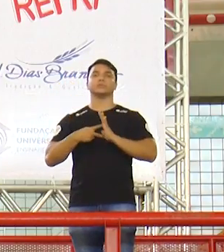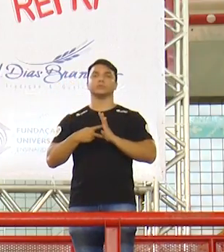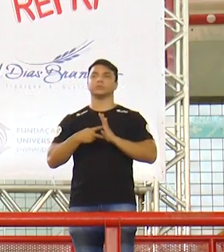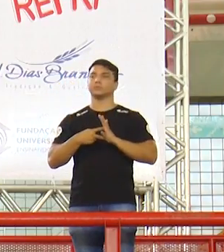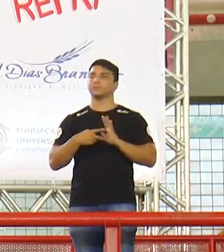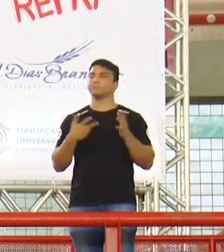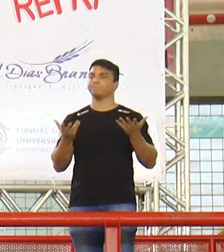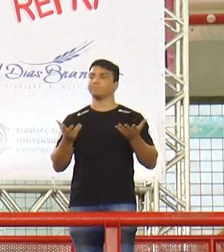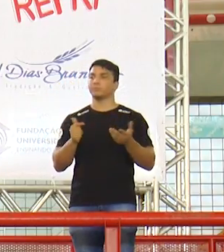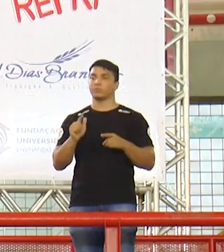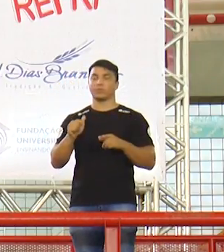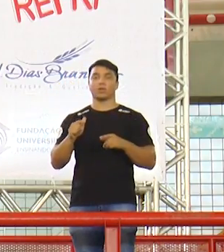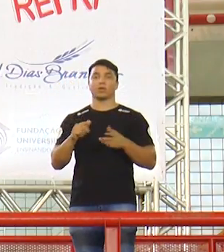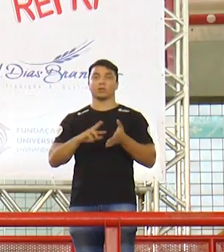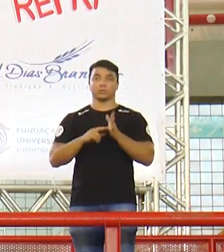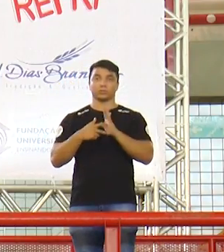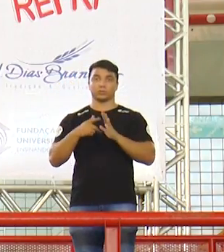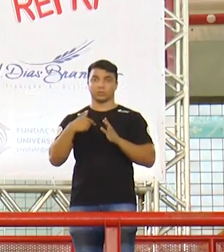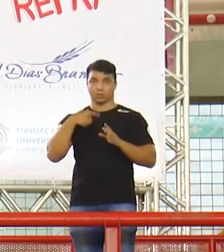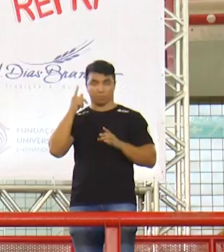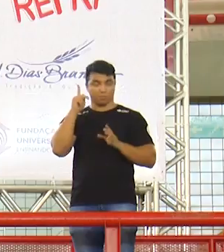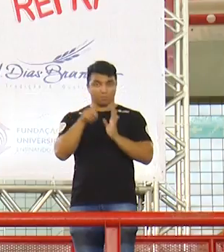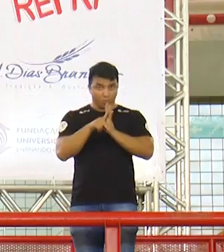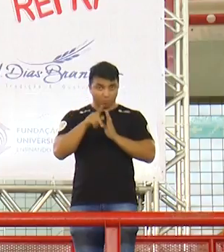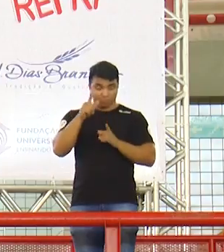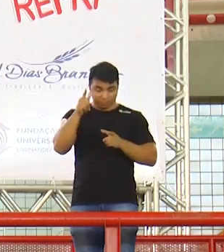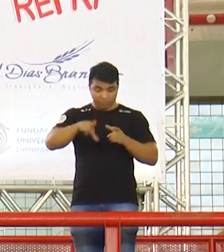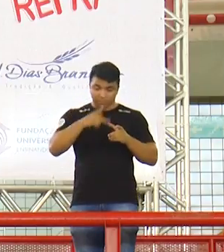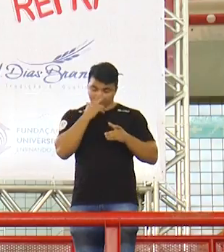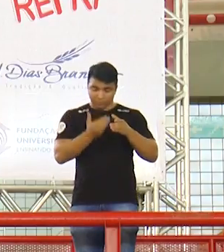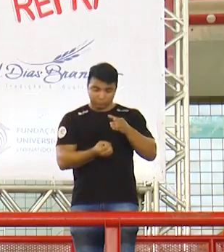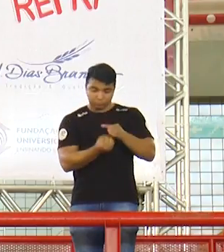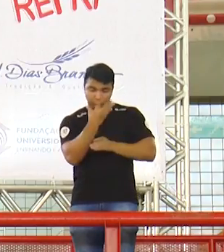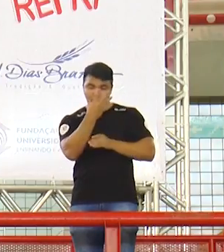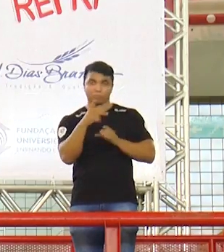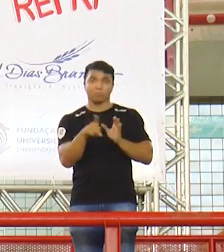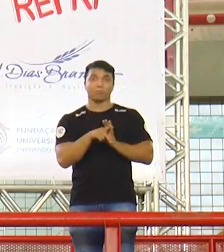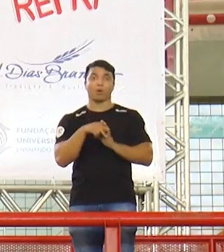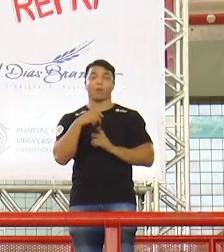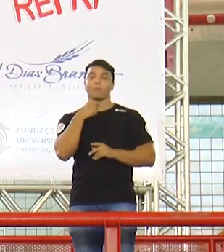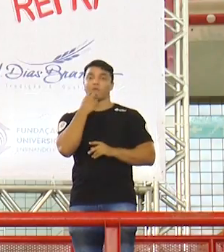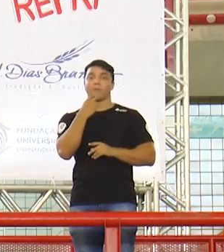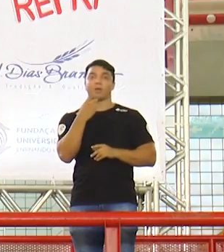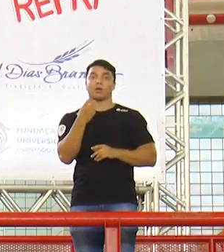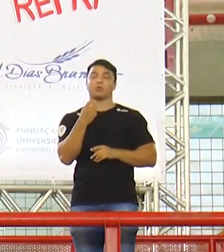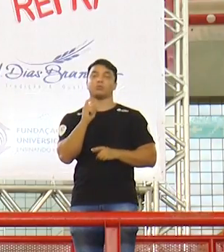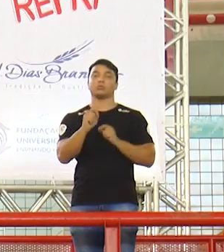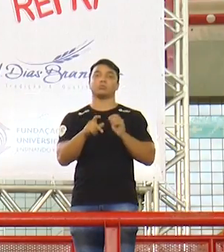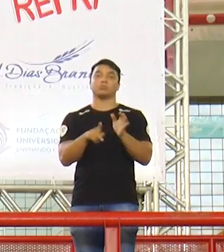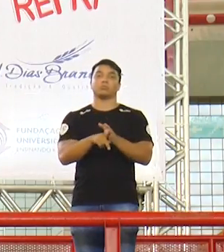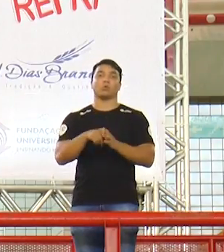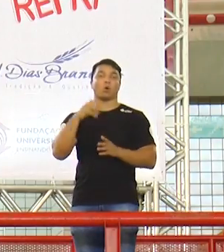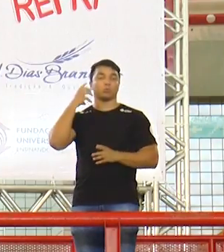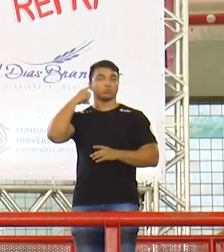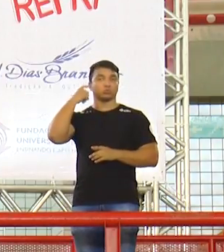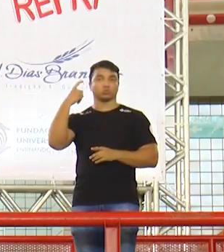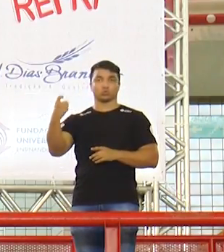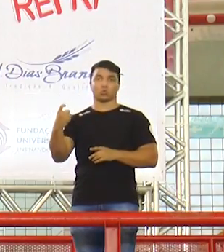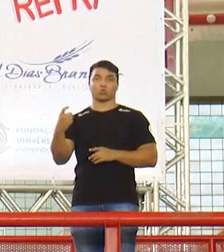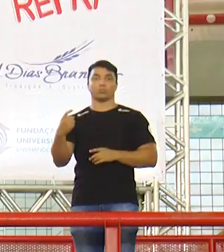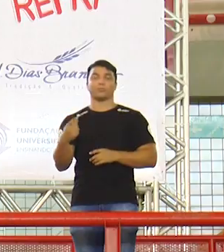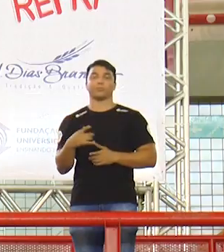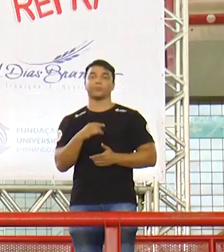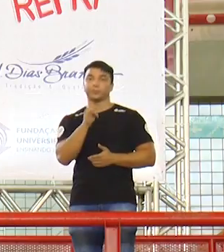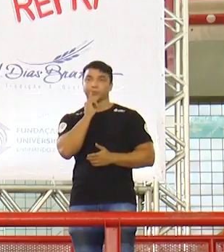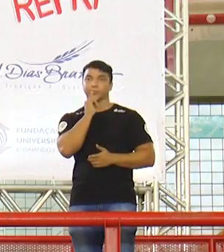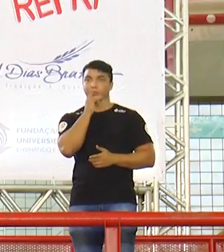Onomatopeia é a recriação verbal de um som. É quando